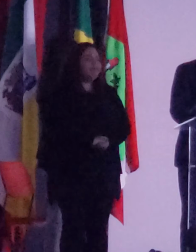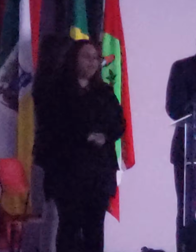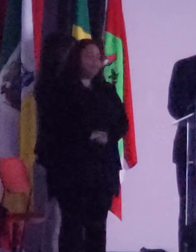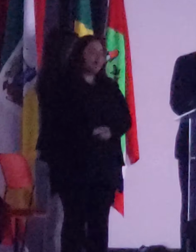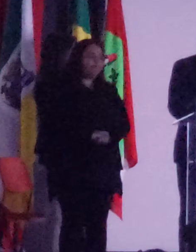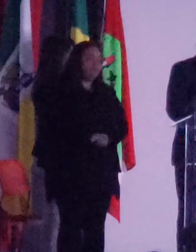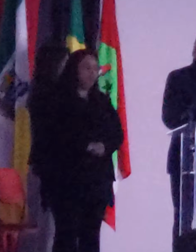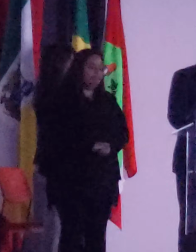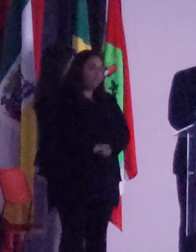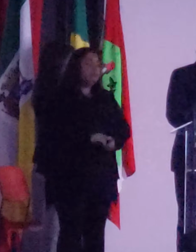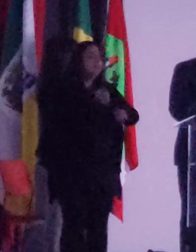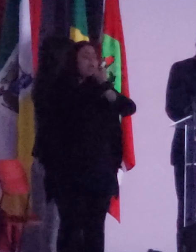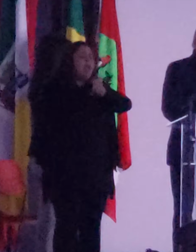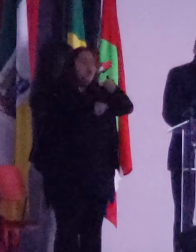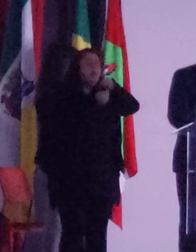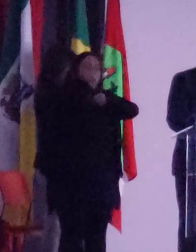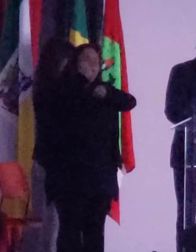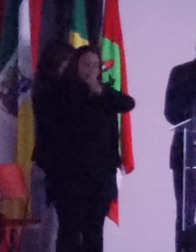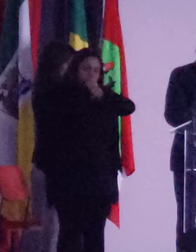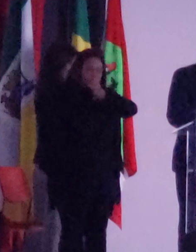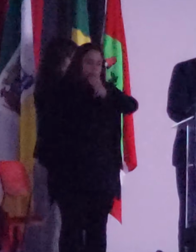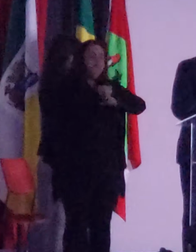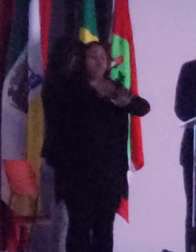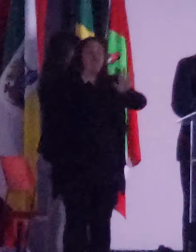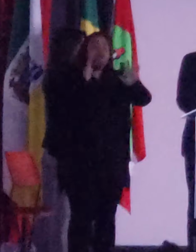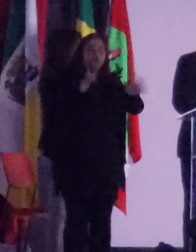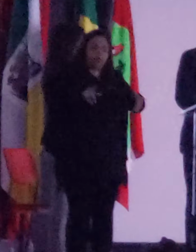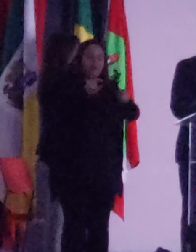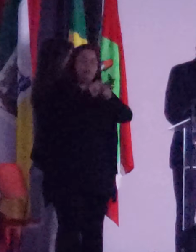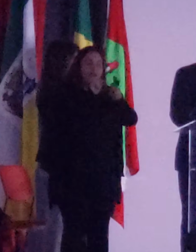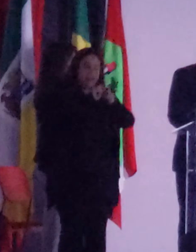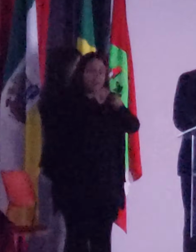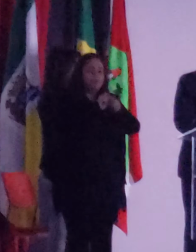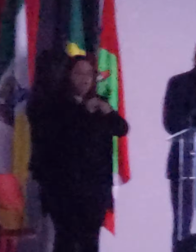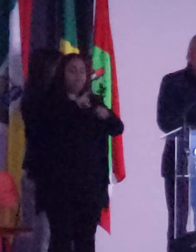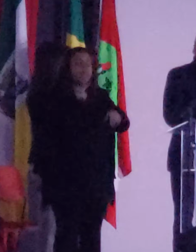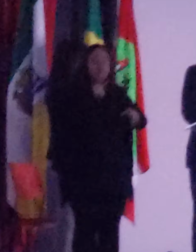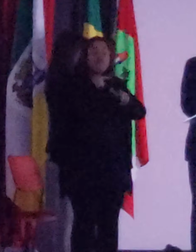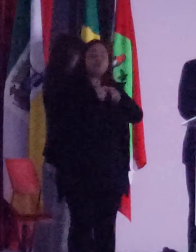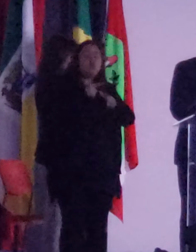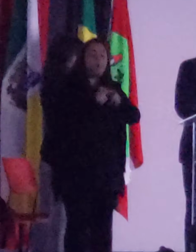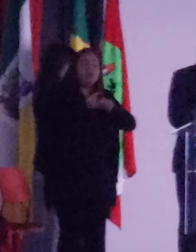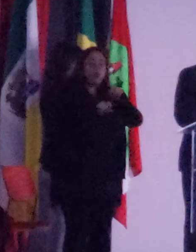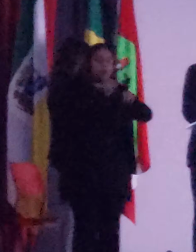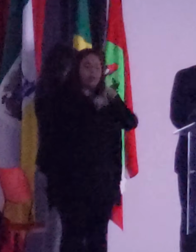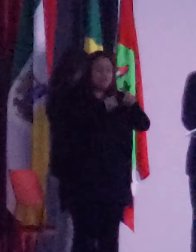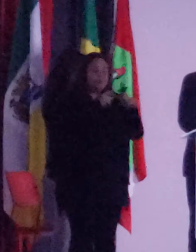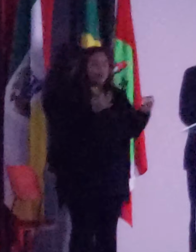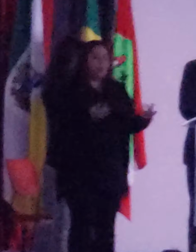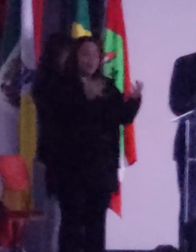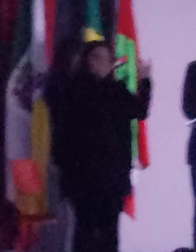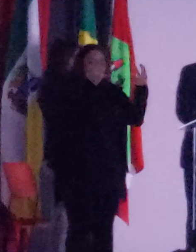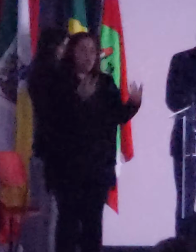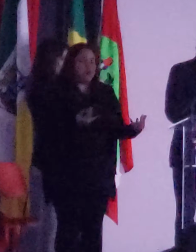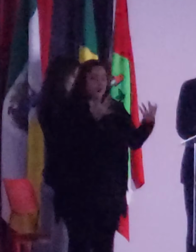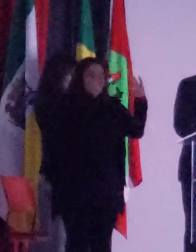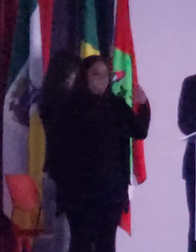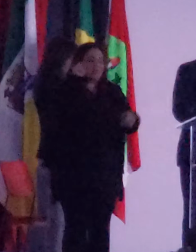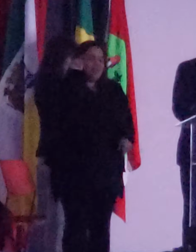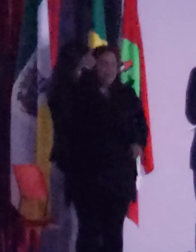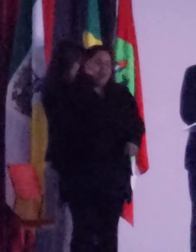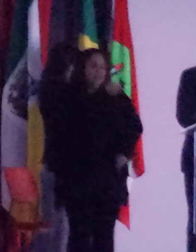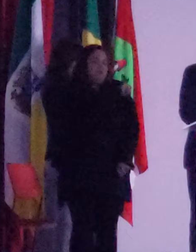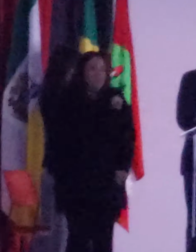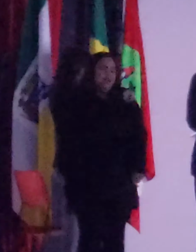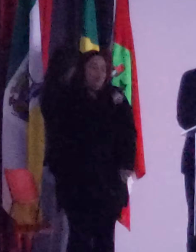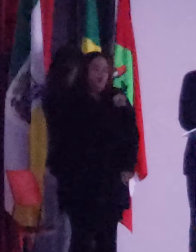Nós tivemos no ano passado esse fato lamentável, que foi o incêndio do Museu